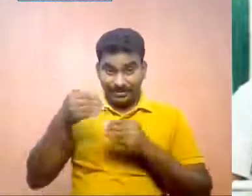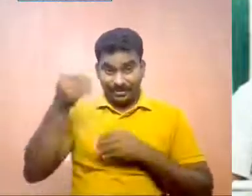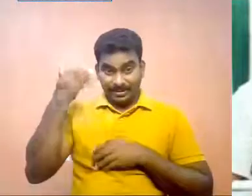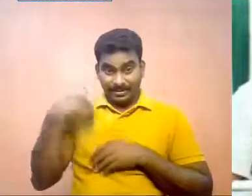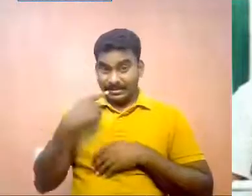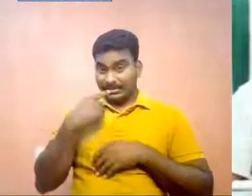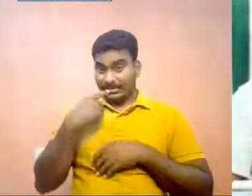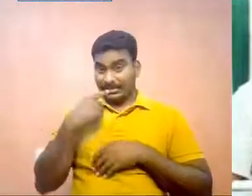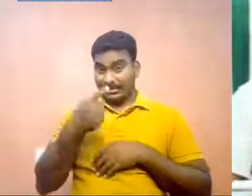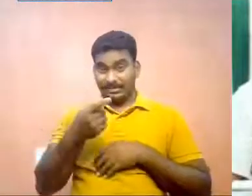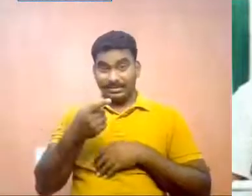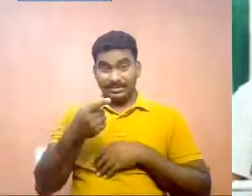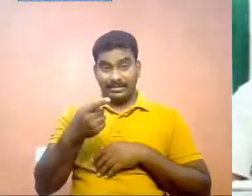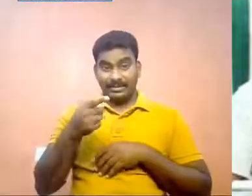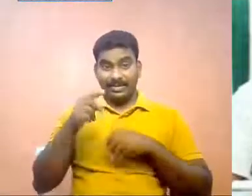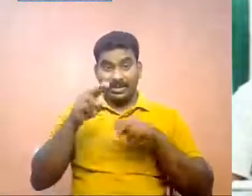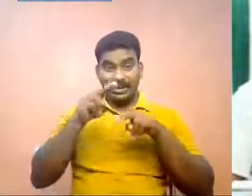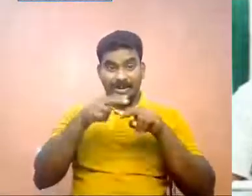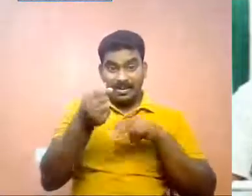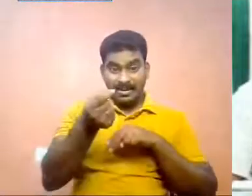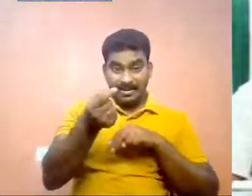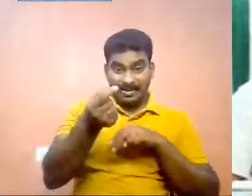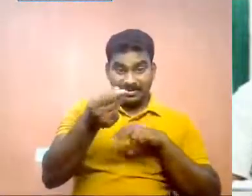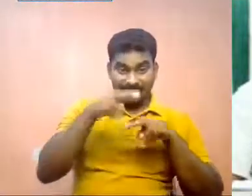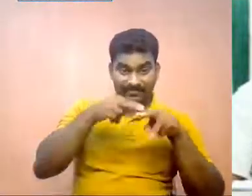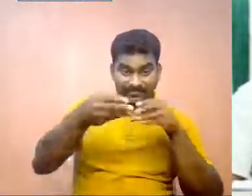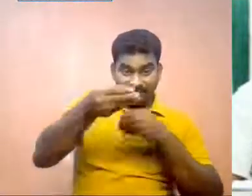സാമ്പത്തിക രംഗത്തുള്ള ചില നടപടികൾ പ്രഖ്യാപിച്ചിരുന്നു.